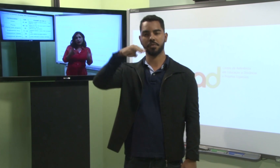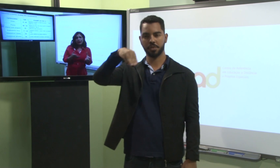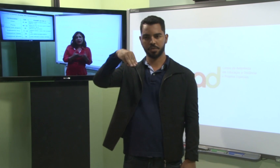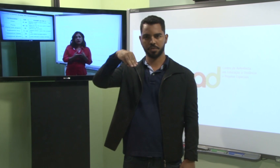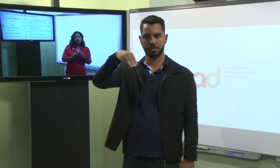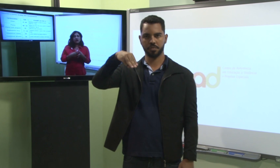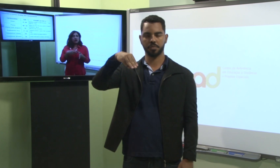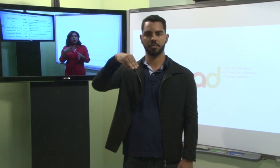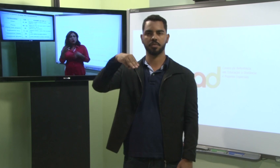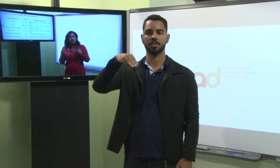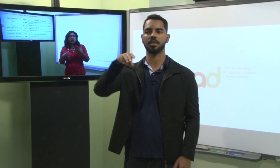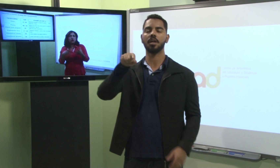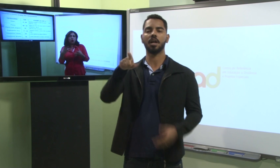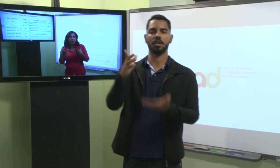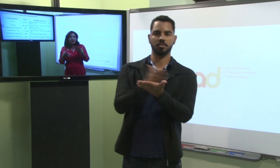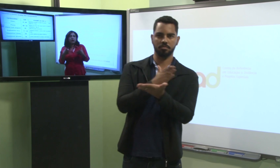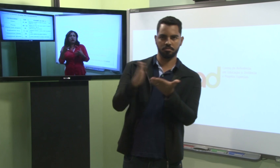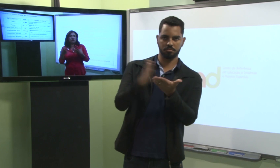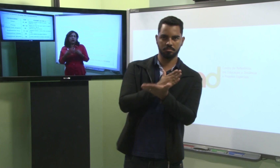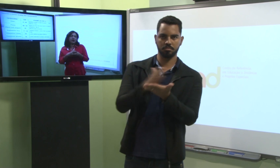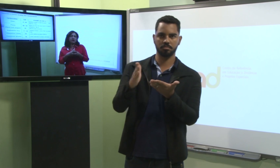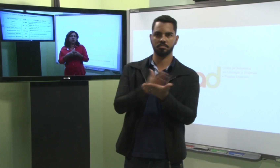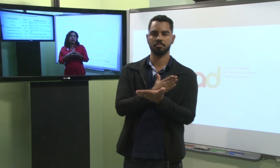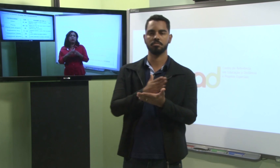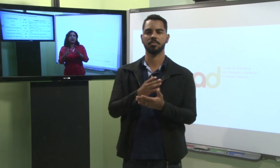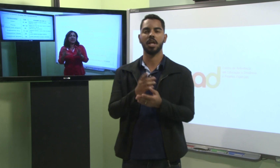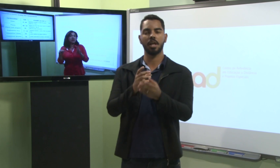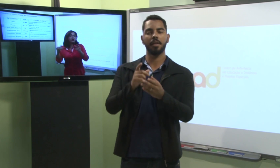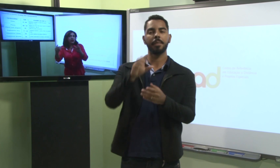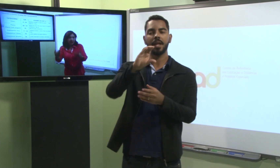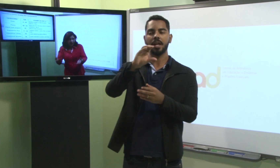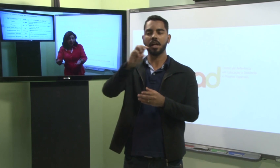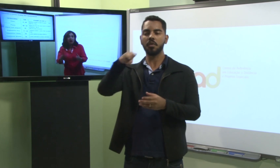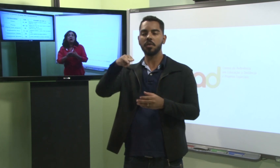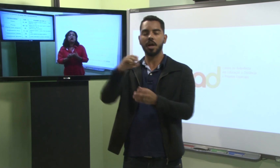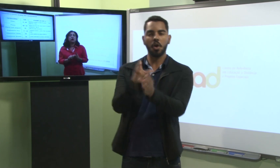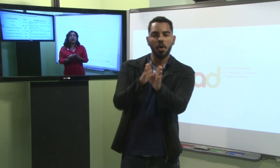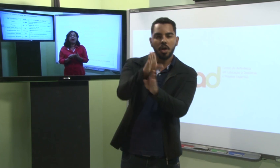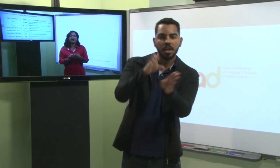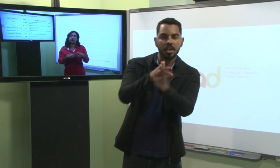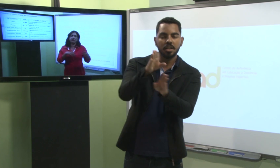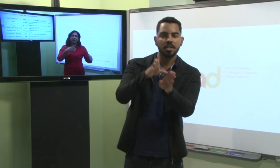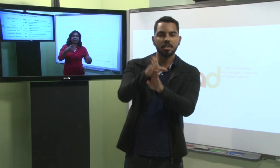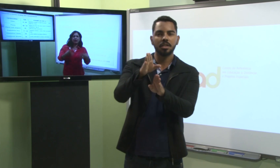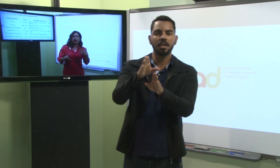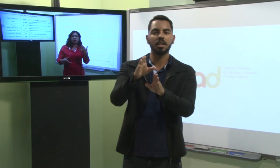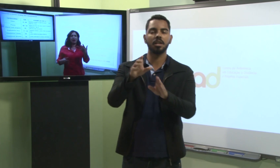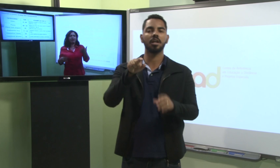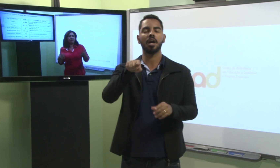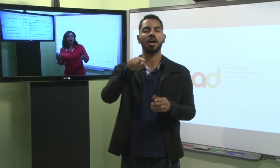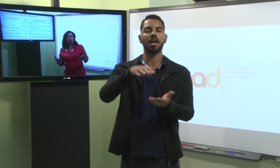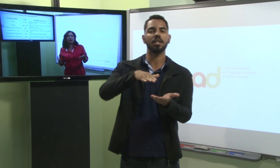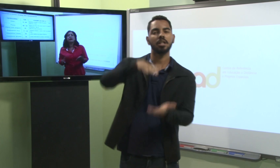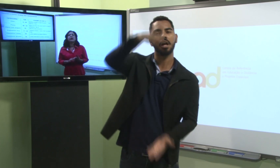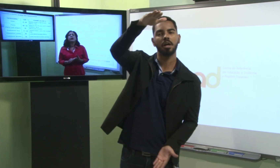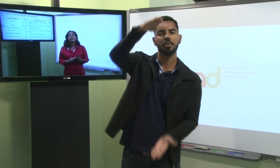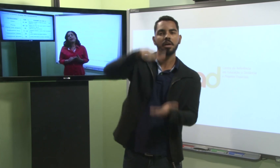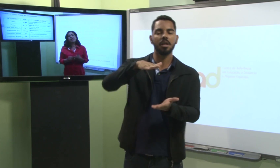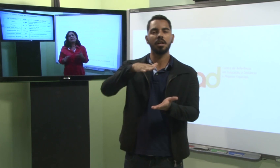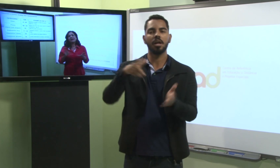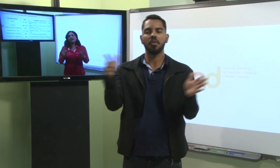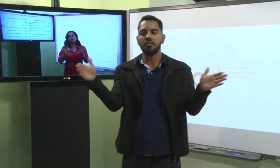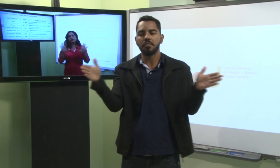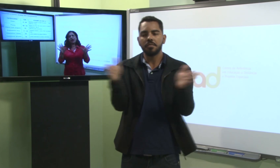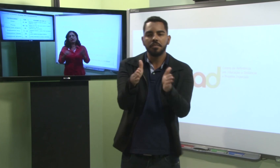com orientações de seu uso, de como essa configuração de mão poderá te auxiliar com relação ao tamanho, à forma,